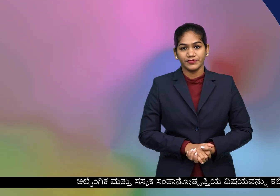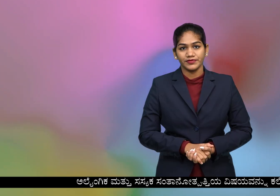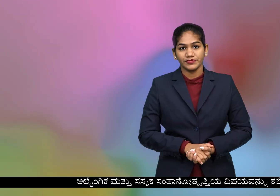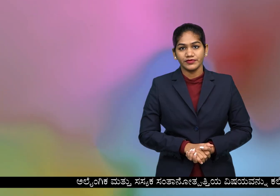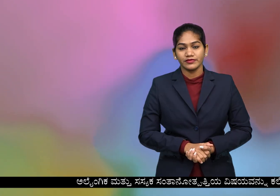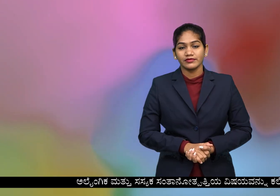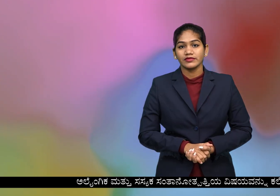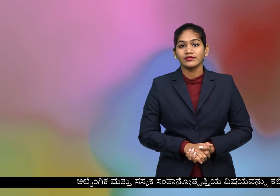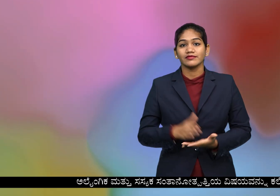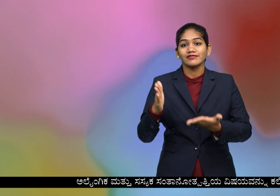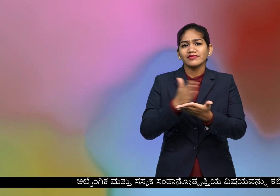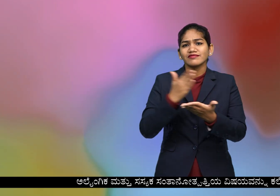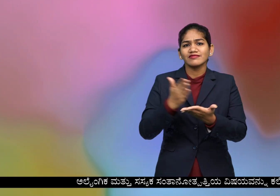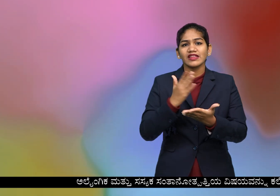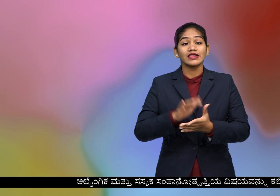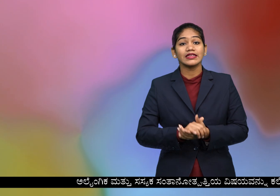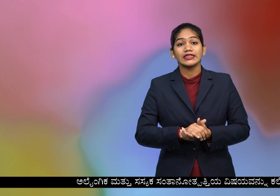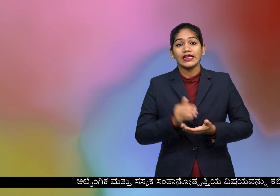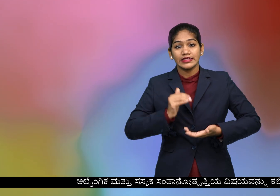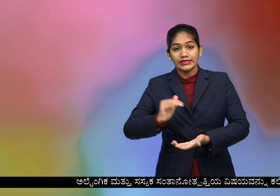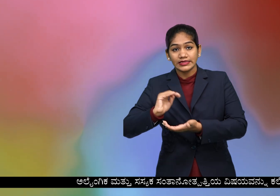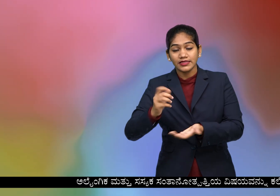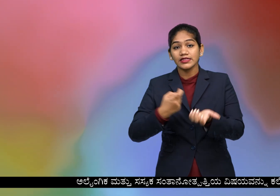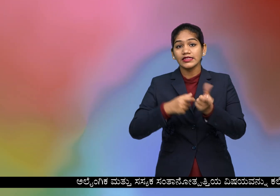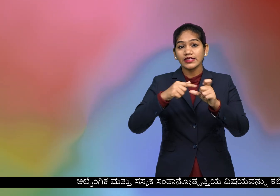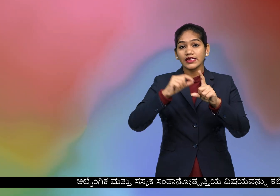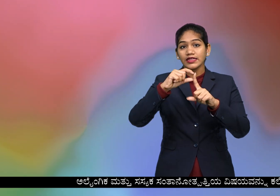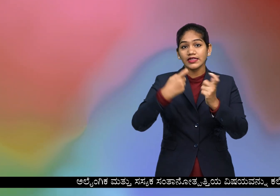ಅಲೈಂಗಿಕ ಮತ್ತು ಸಸ್ಯಕ ಸಂತಾನೋತ್ಪತ್ತಿಯ ವಿಷಯವನ್ನ ಕಲಿಯೋಣ.